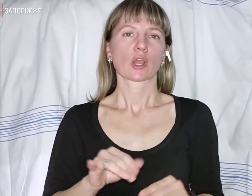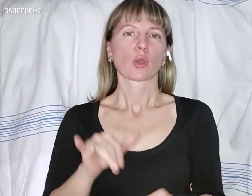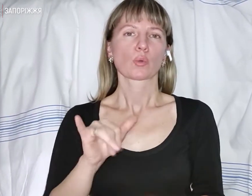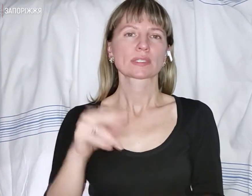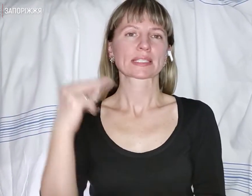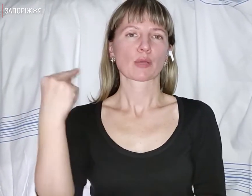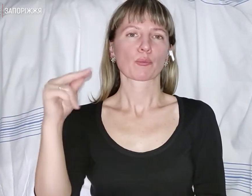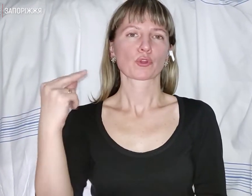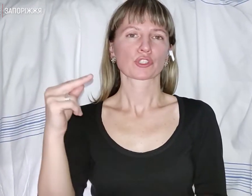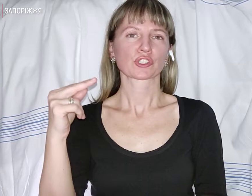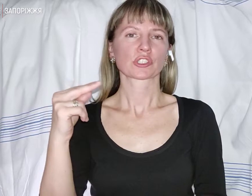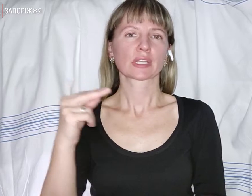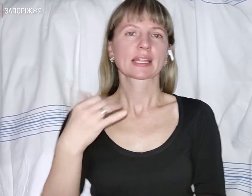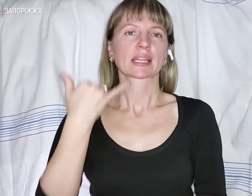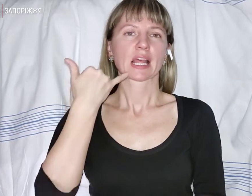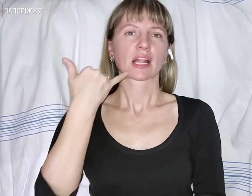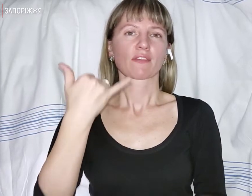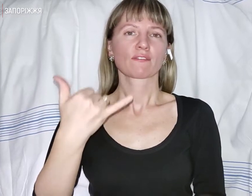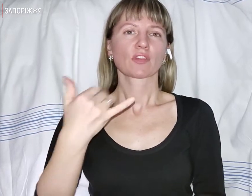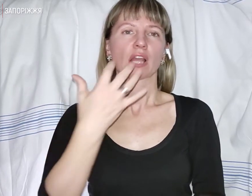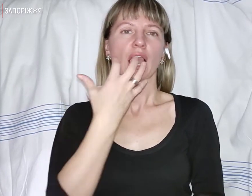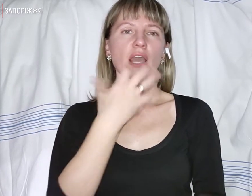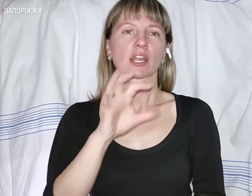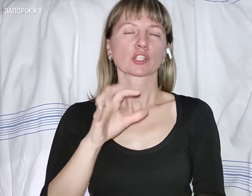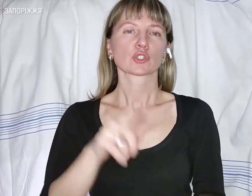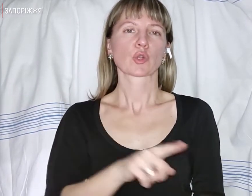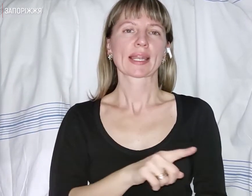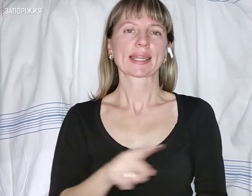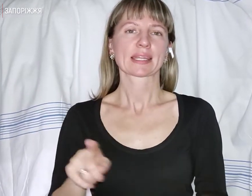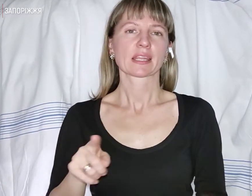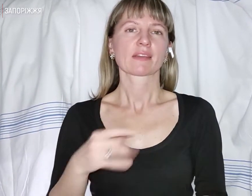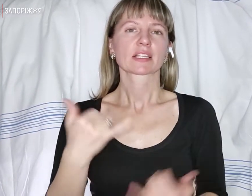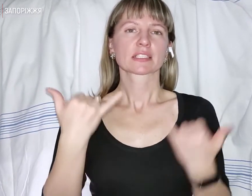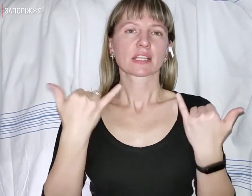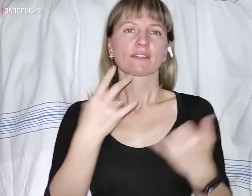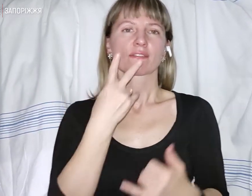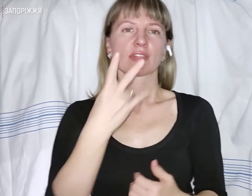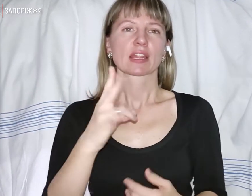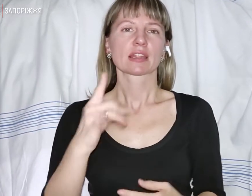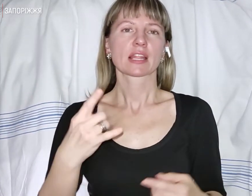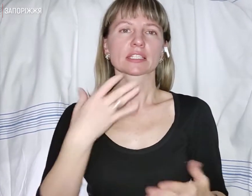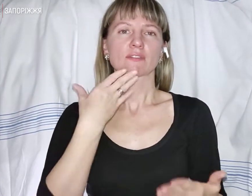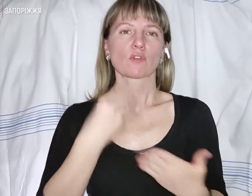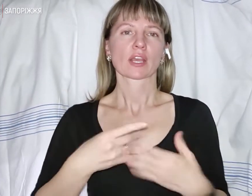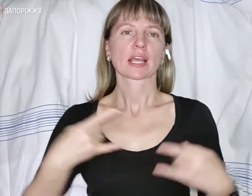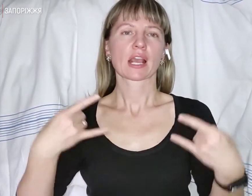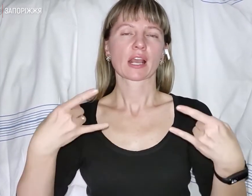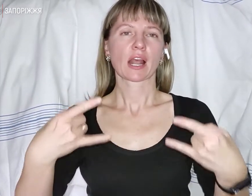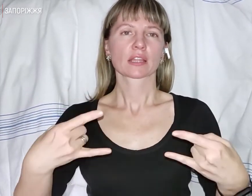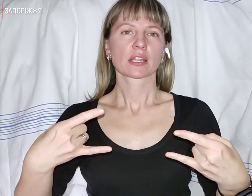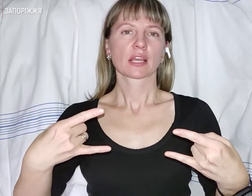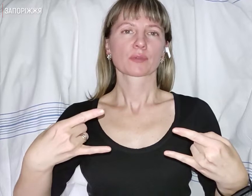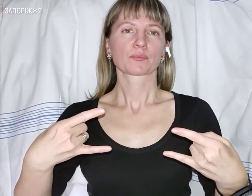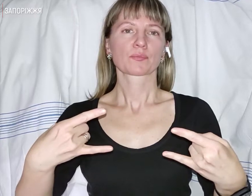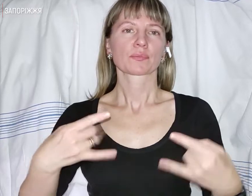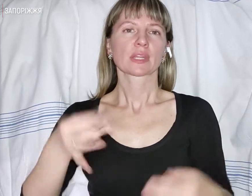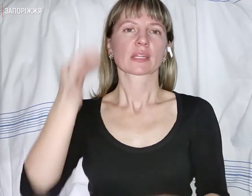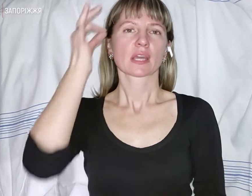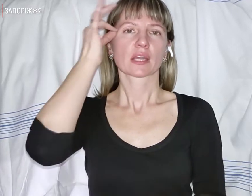Я вспотела в майке. Просто почитаю, поставь на нее. Придется и майку снять. Захочешь снять майку, снимай. Я